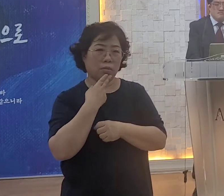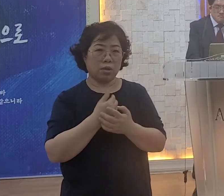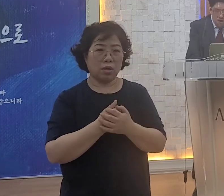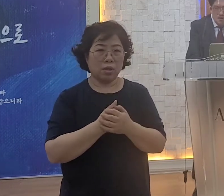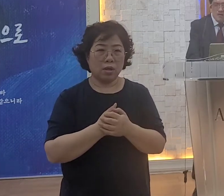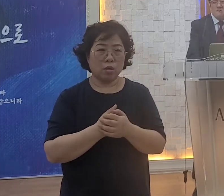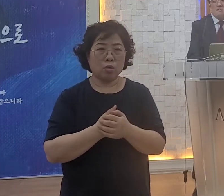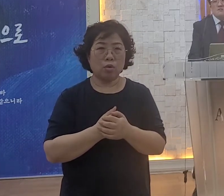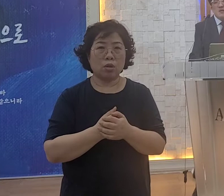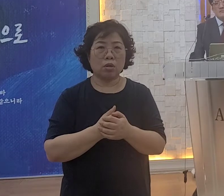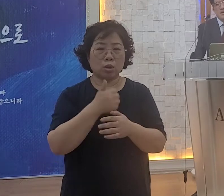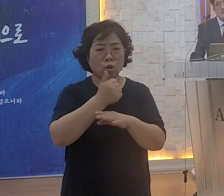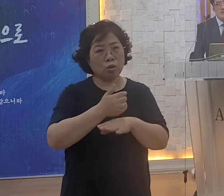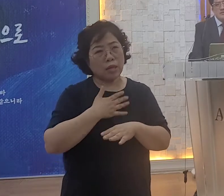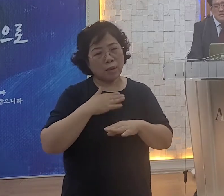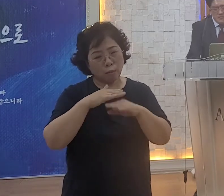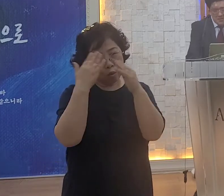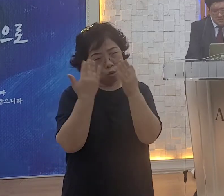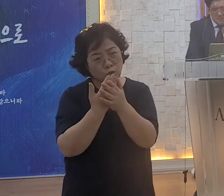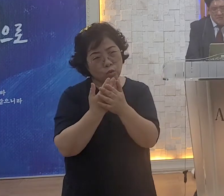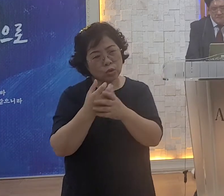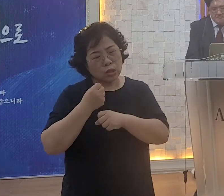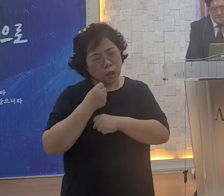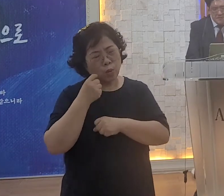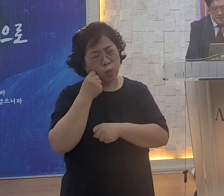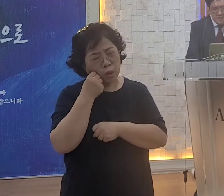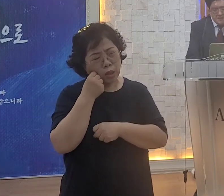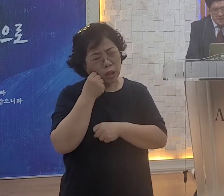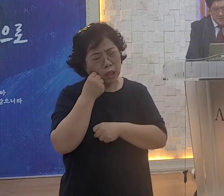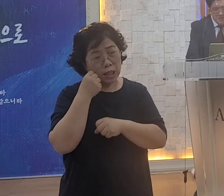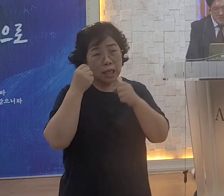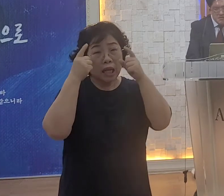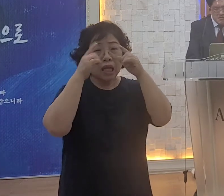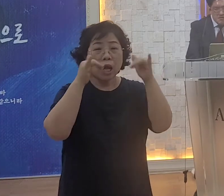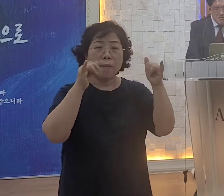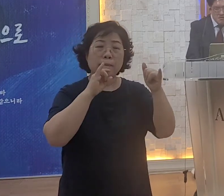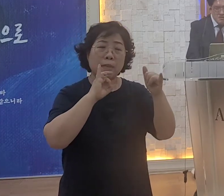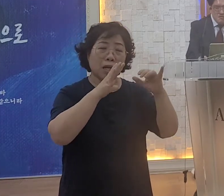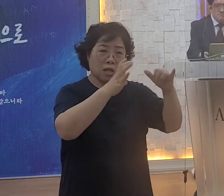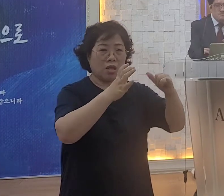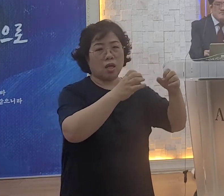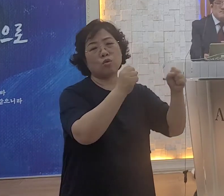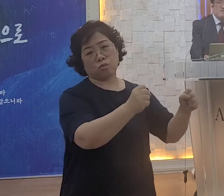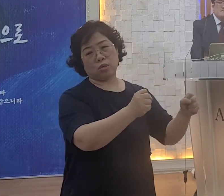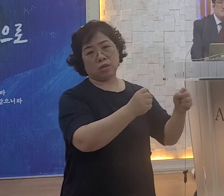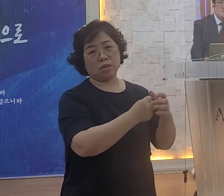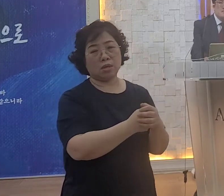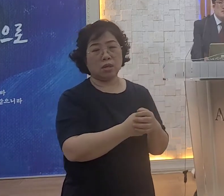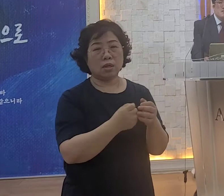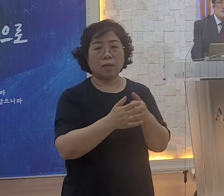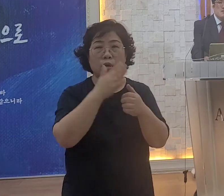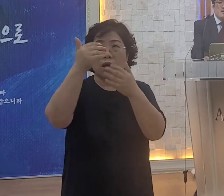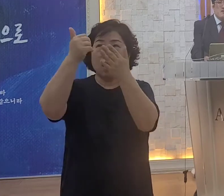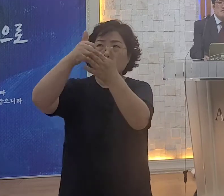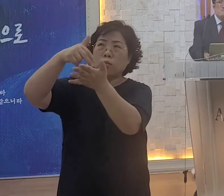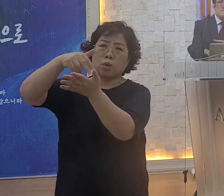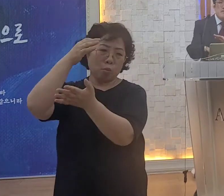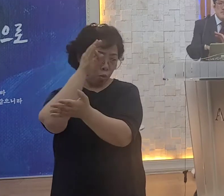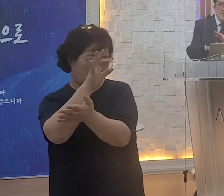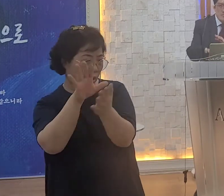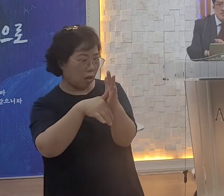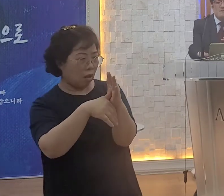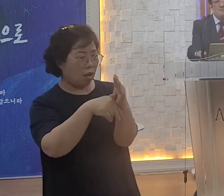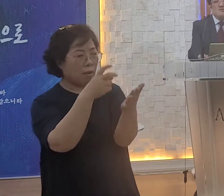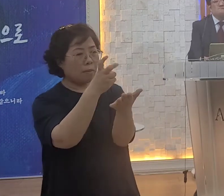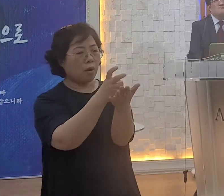지킬 수 없구나 라고 하는 사람만 있다는 거예요. 그래서 하나님께서 이 율법 가지고는 이